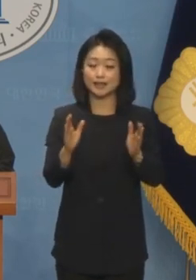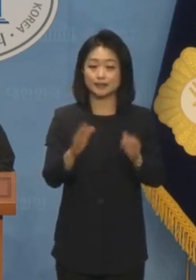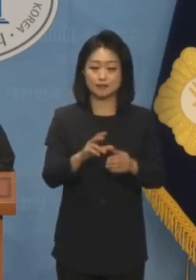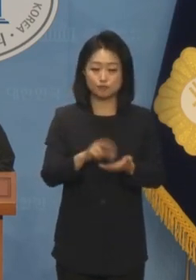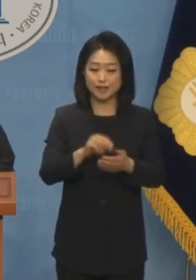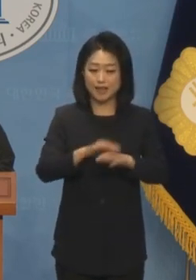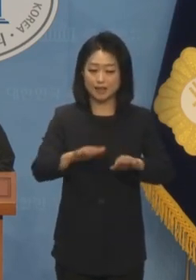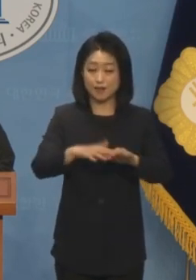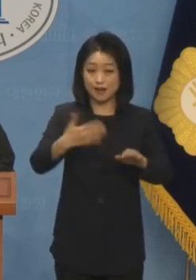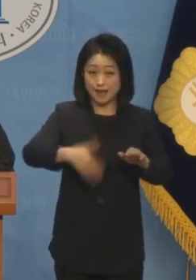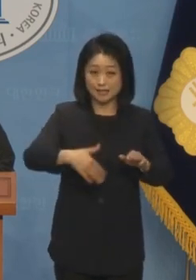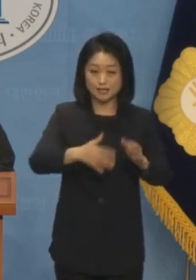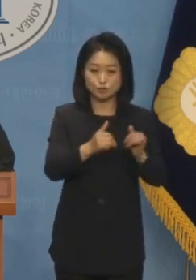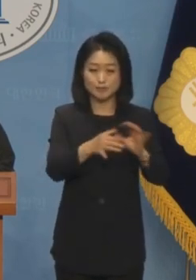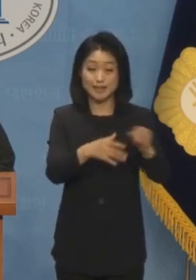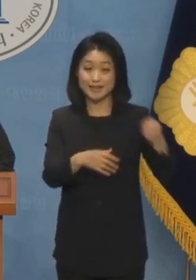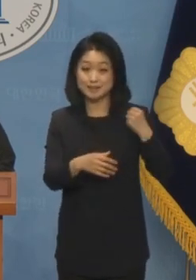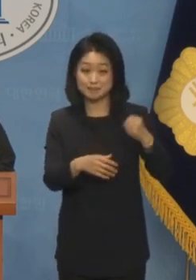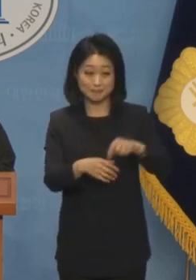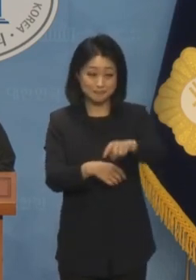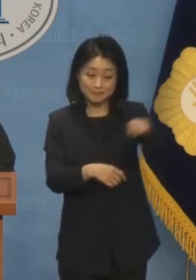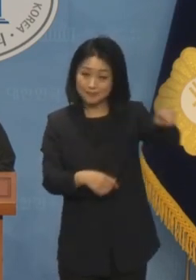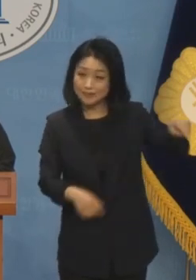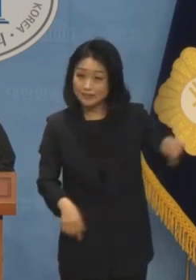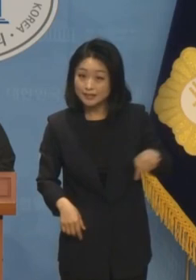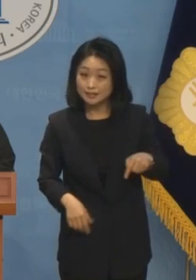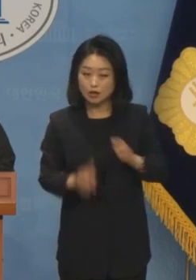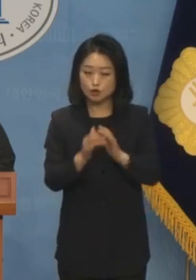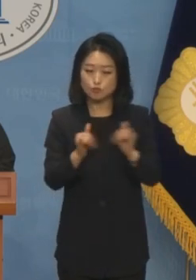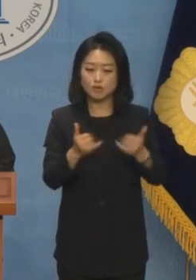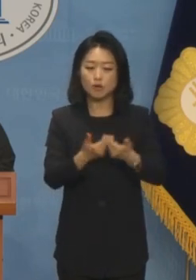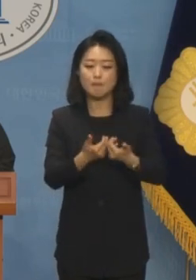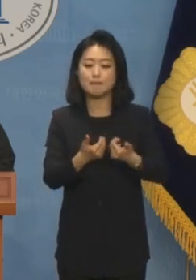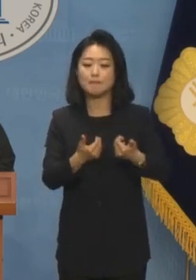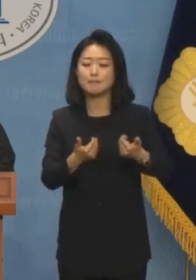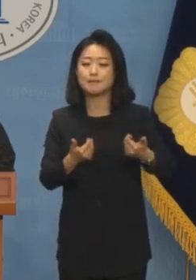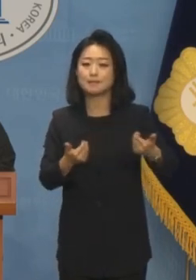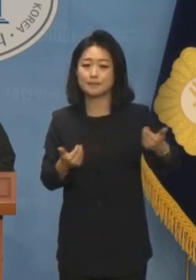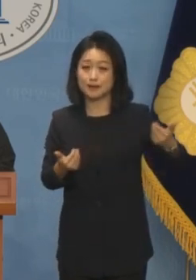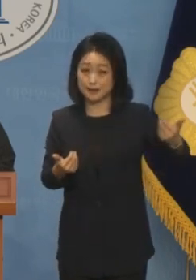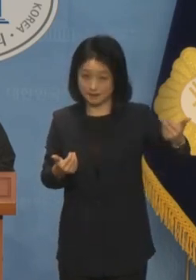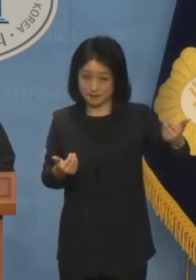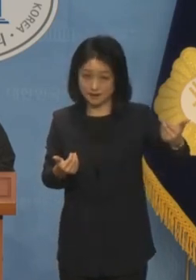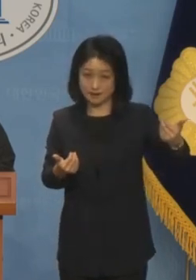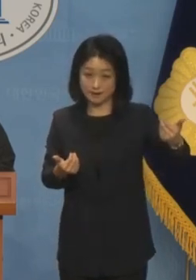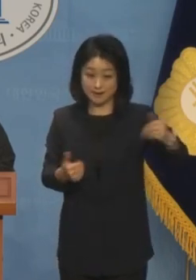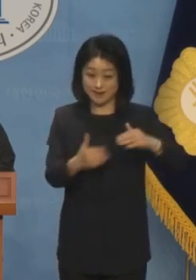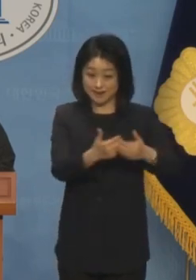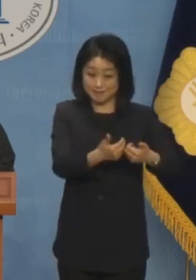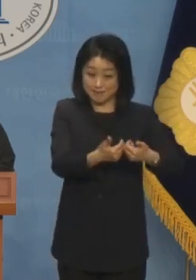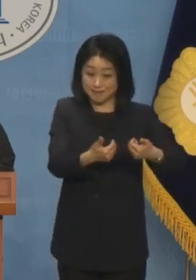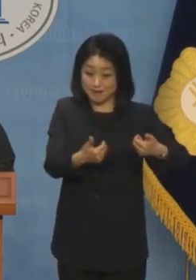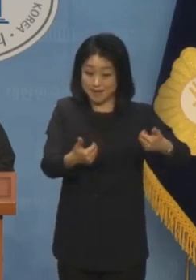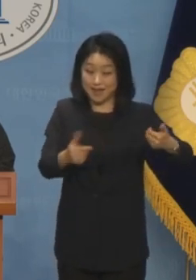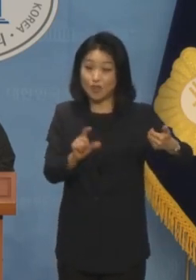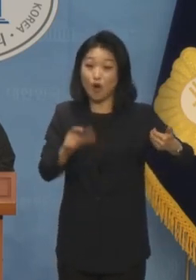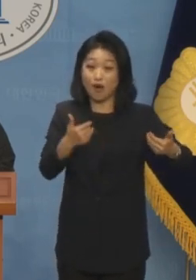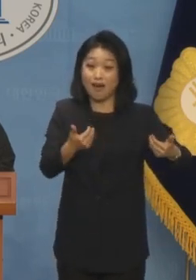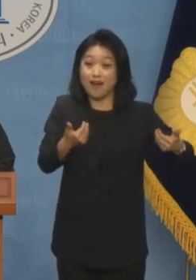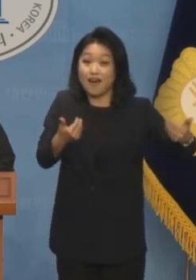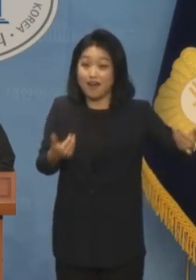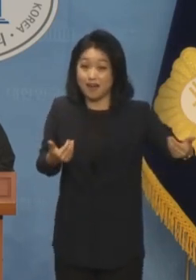돌파구를 찾지 못한 국민의힘은 여전히 국민과 멀어져 있고 그 거리감을 부추기고 있는